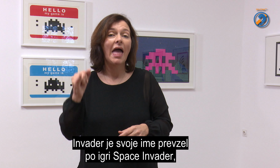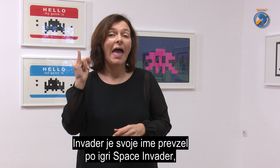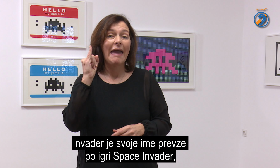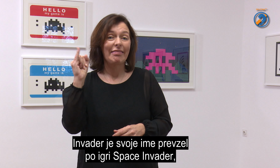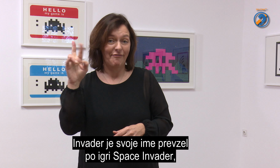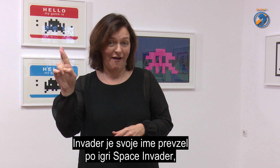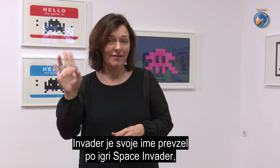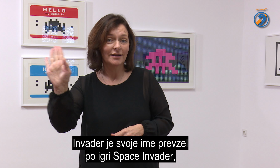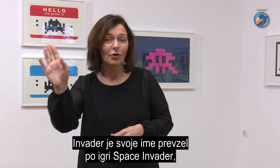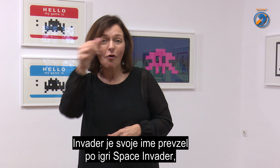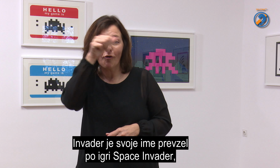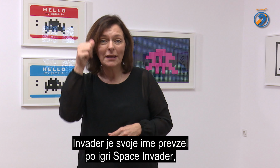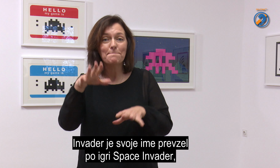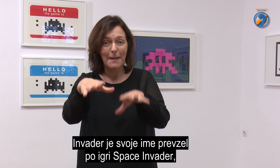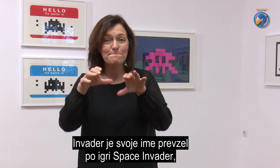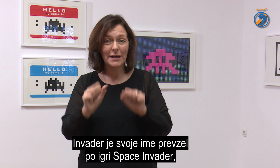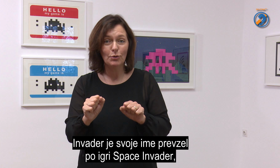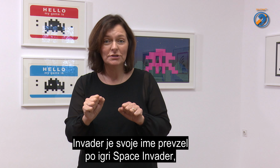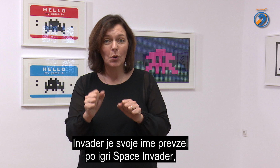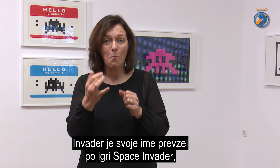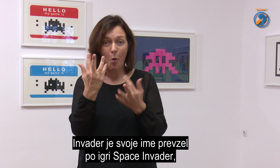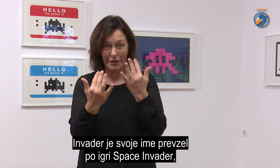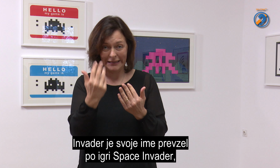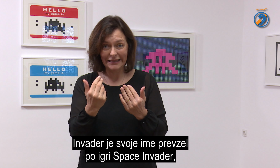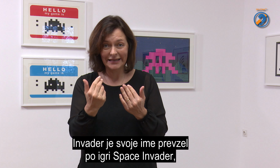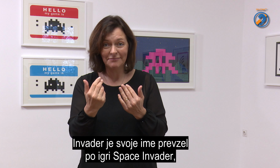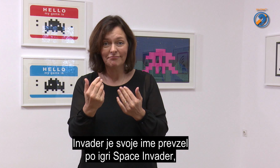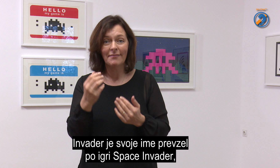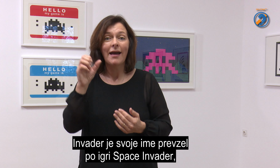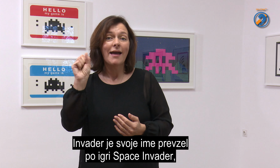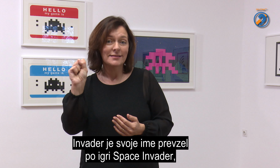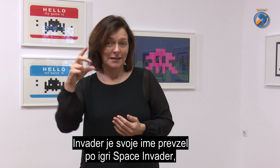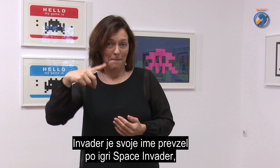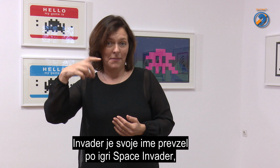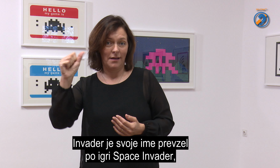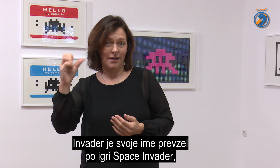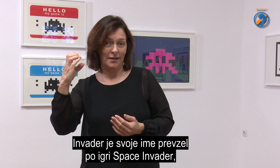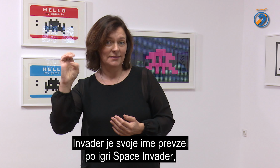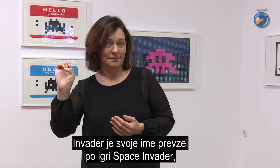Invader je svoje ime prevzel po igri Space Invader.